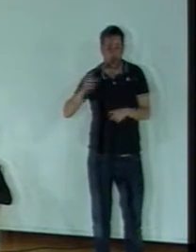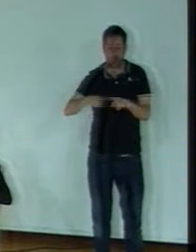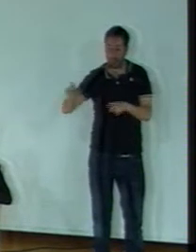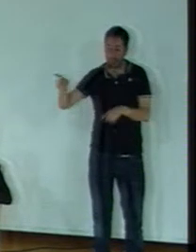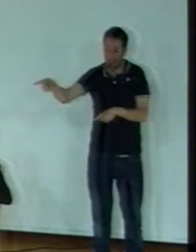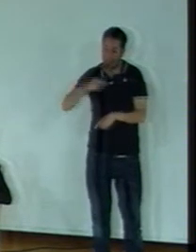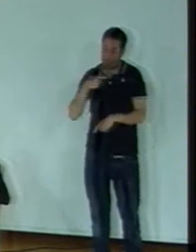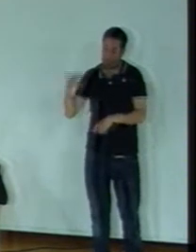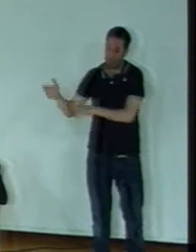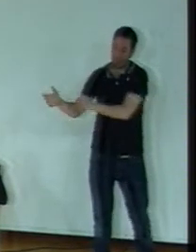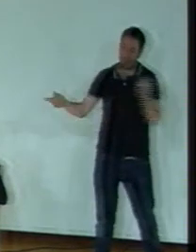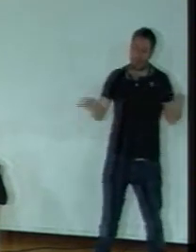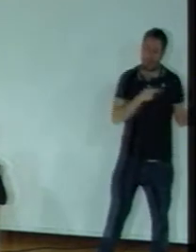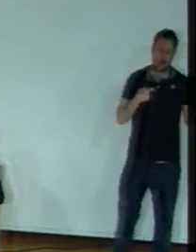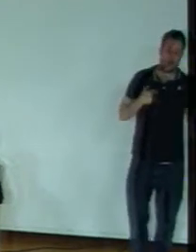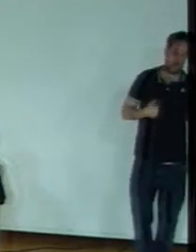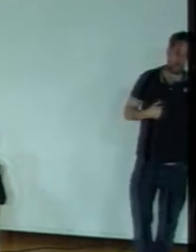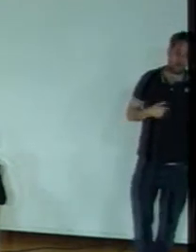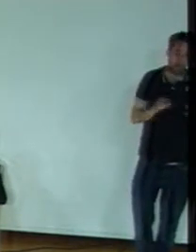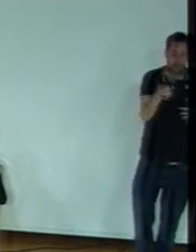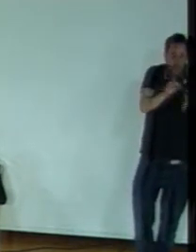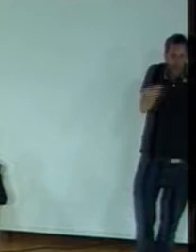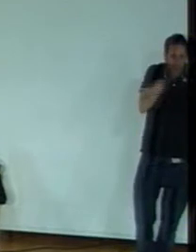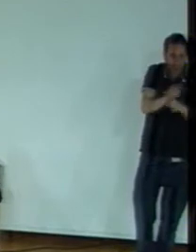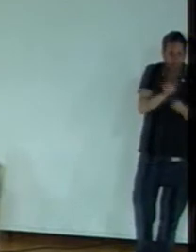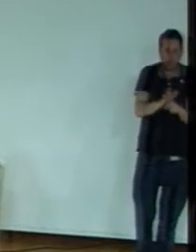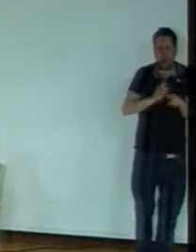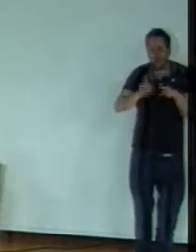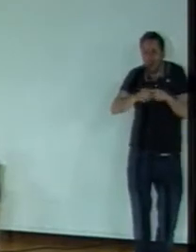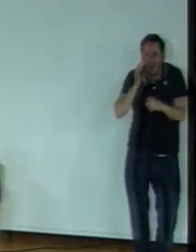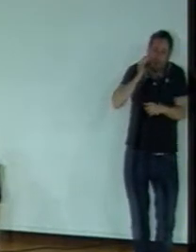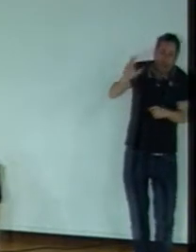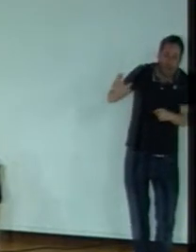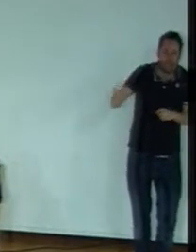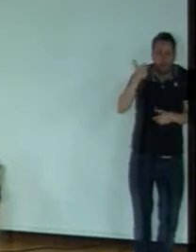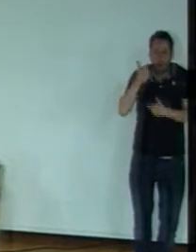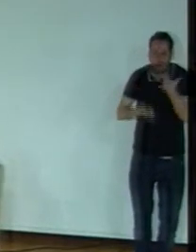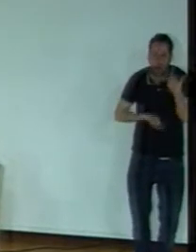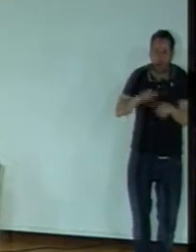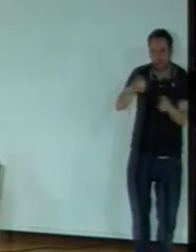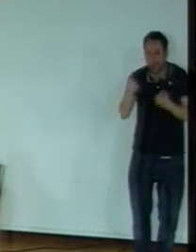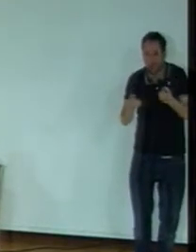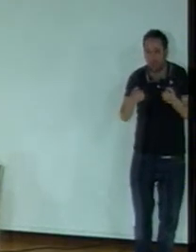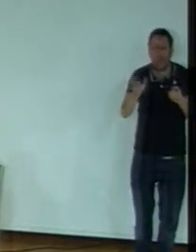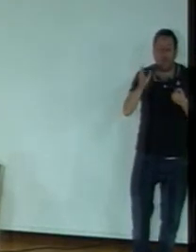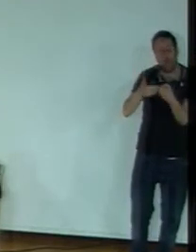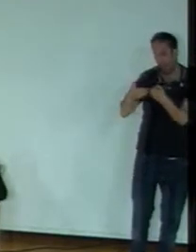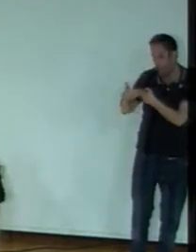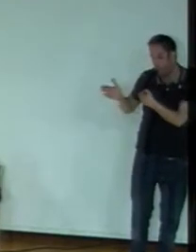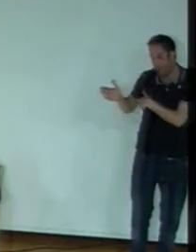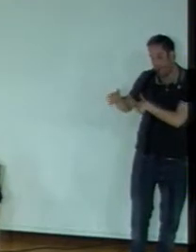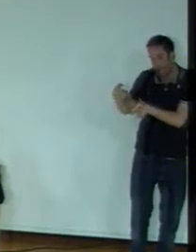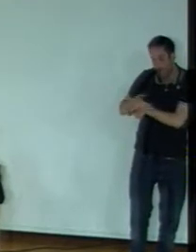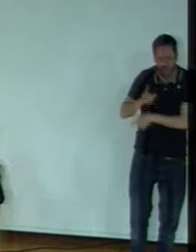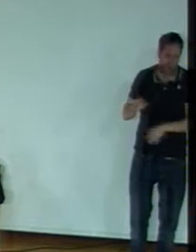d'autrui. En une phrase, c'est dit. Il n'y a pas besoin d'expliquer en détail que si on vole sur une voiture à moitié ouverte, c'est aussi du vol. Non,